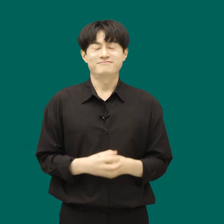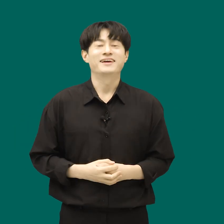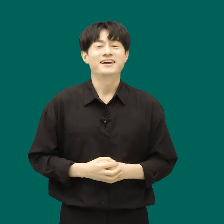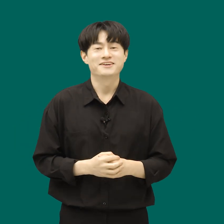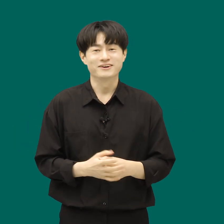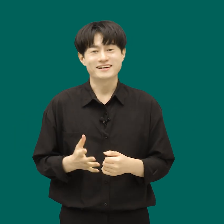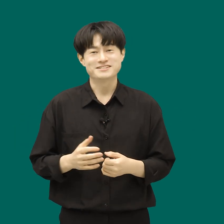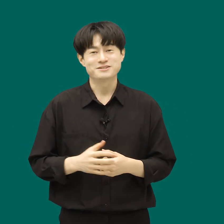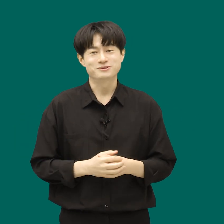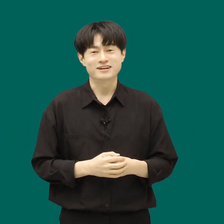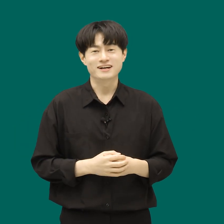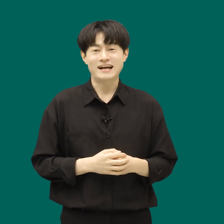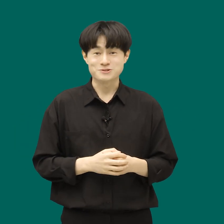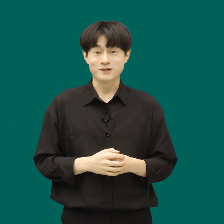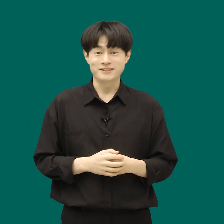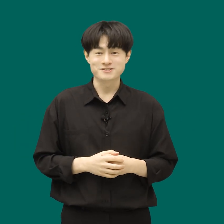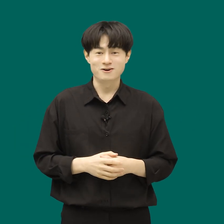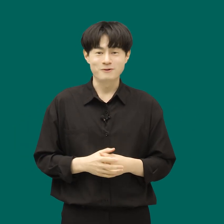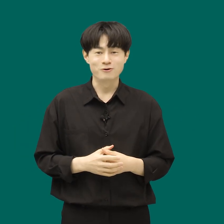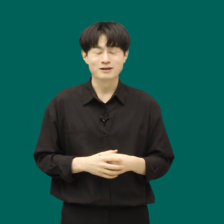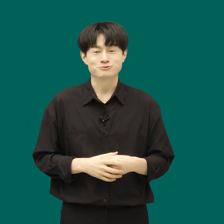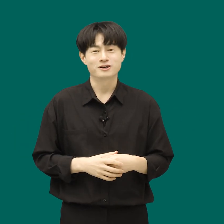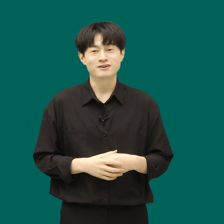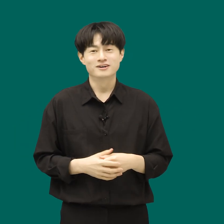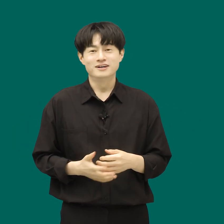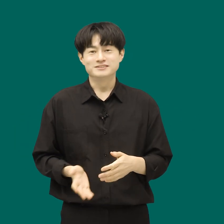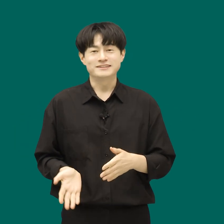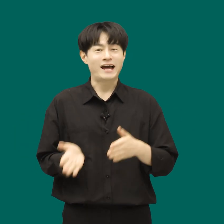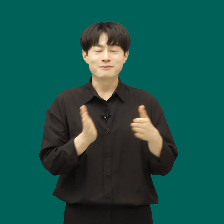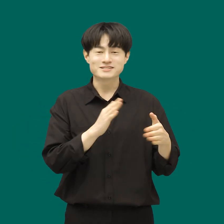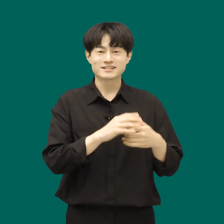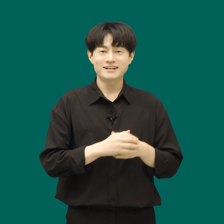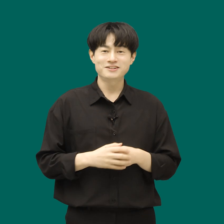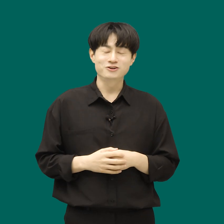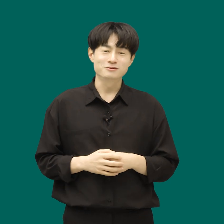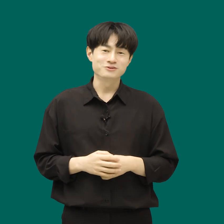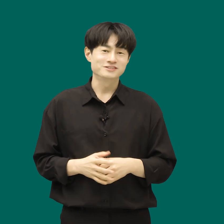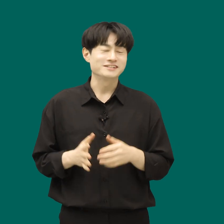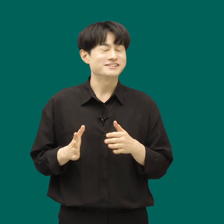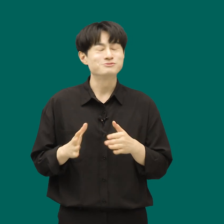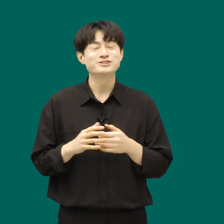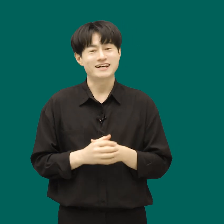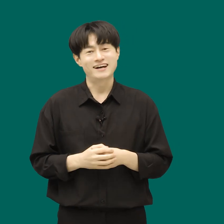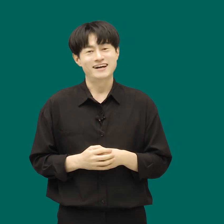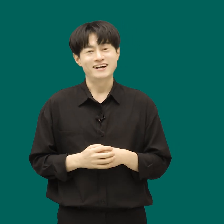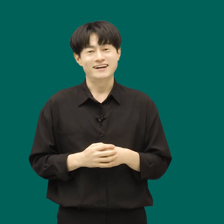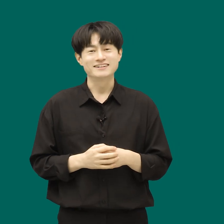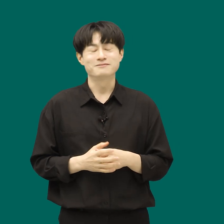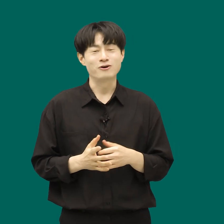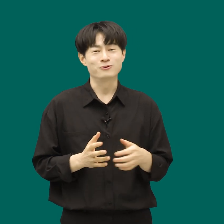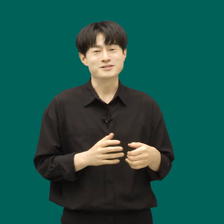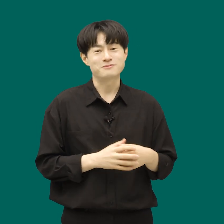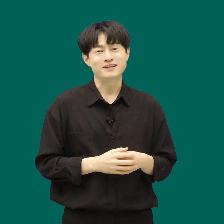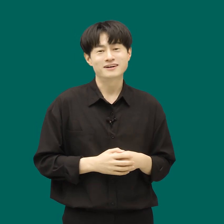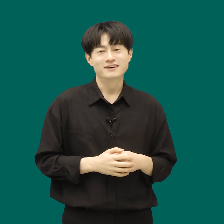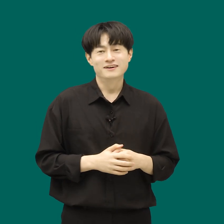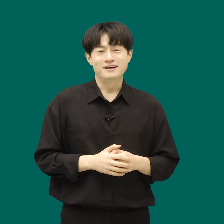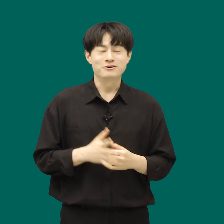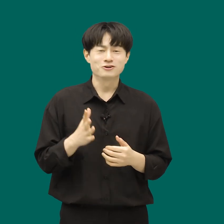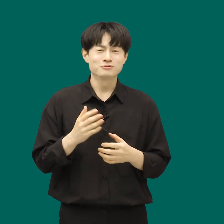네, 여기까지 우리가 가족에 대해서 배워봤고요. 이제 다음 시간에는 여러분들 이제 지문자를 배워보겠습니다. 아마 여러분들